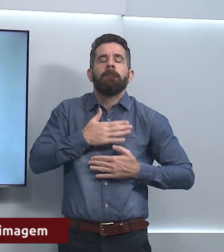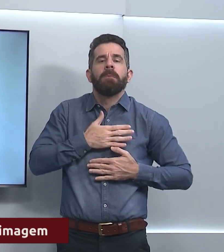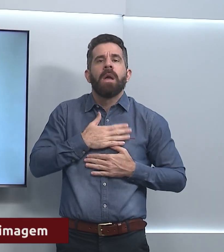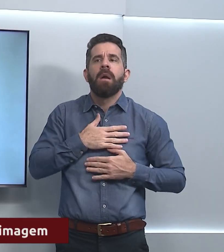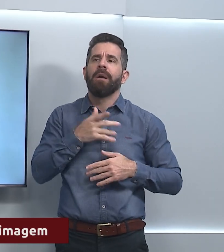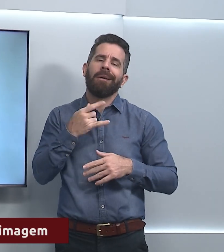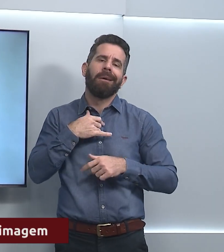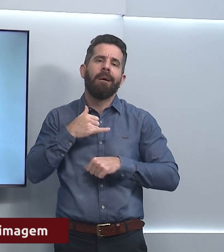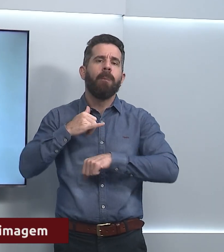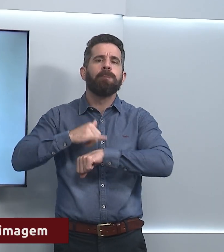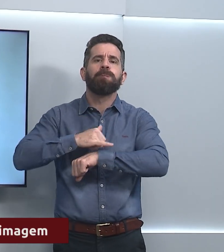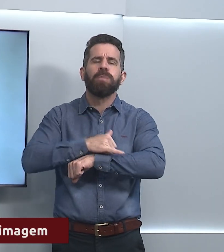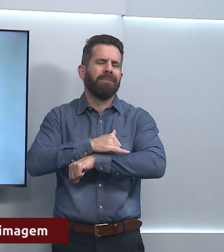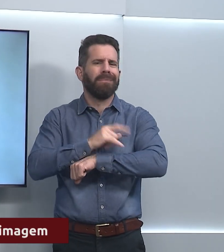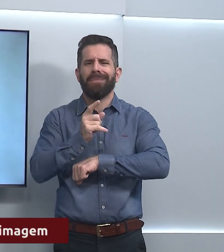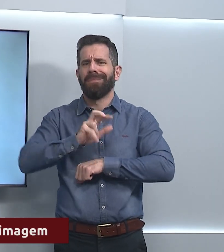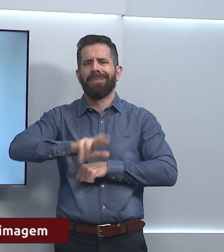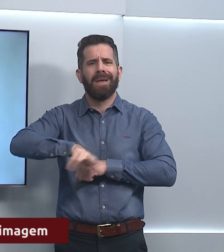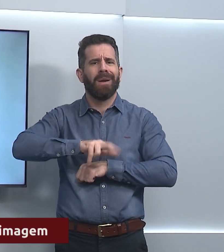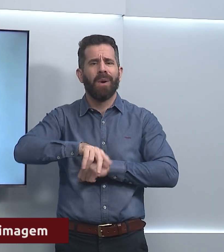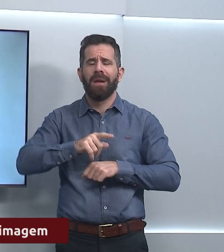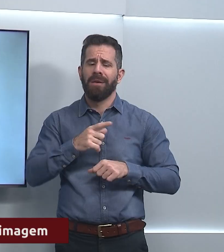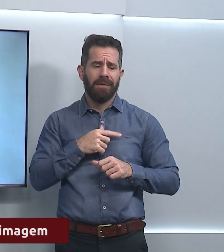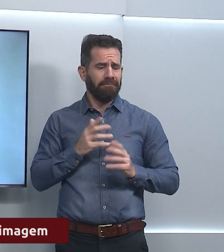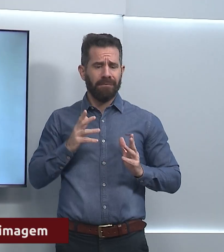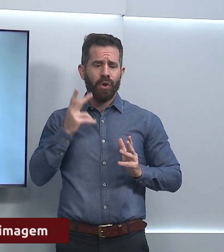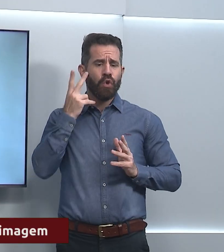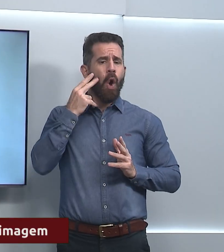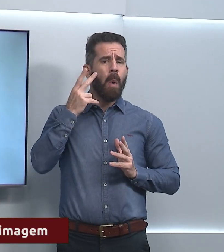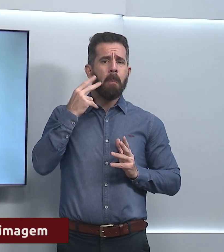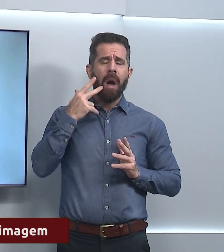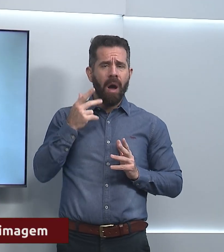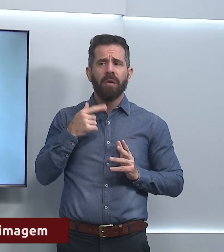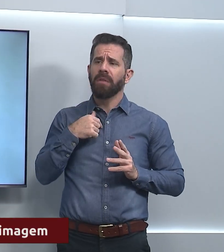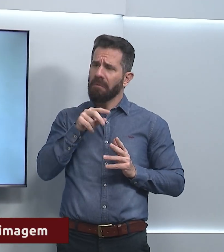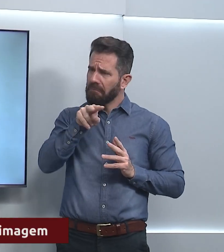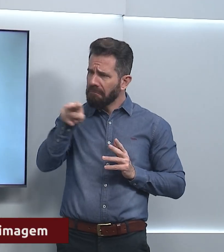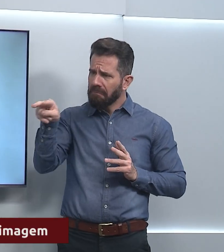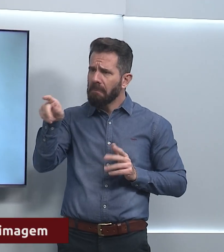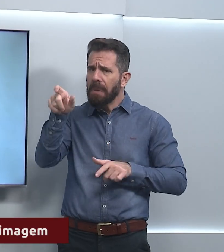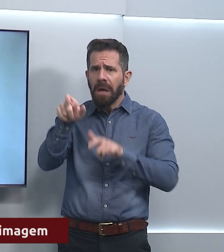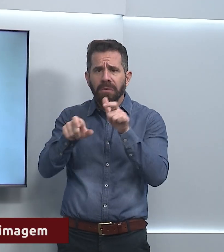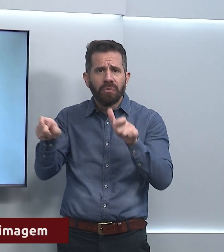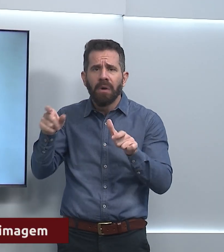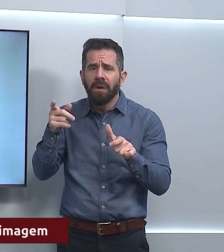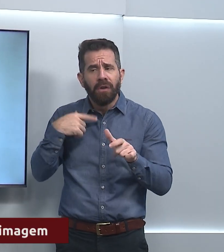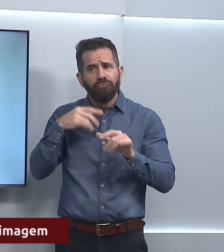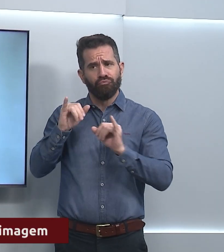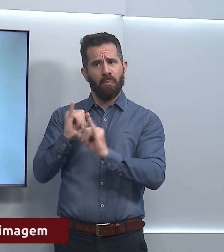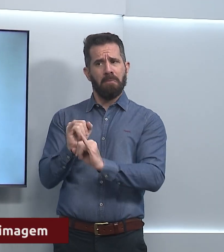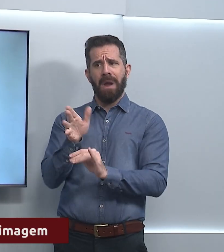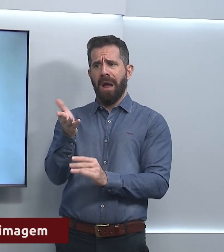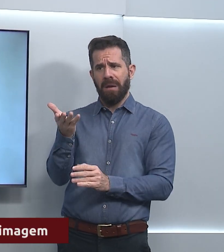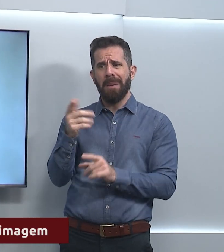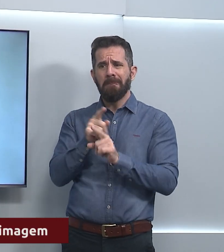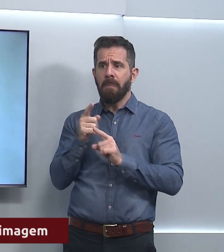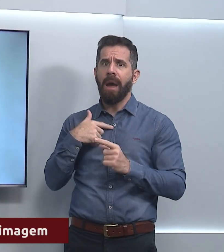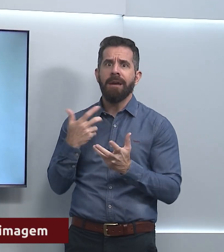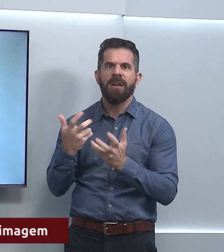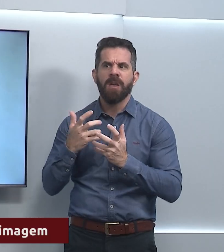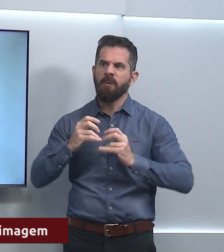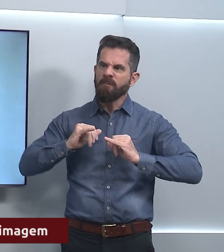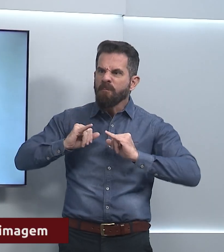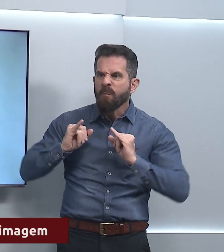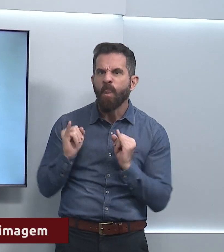uma perda de peso desnecessária, A gente tem visto muito consumo, o uso, pessoas que já estão magras, mas buscam ali meta